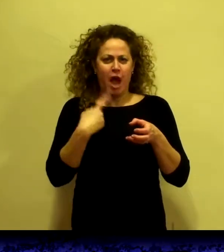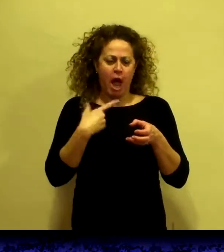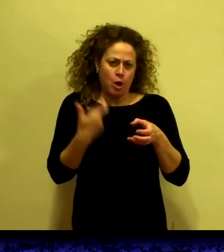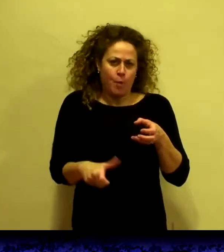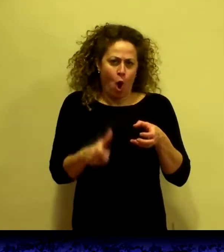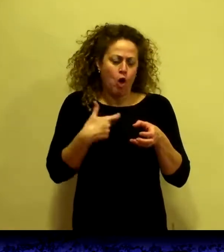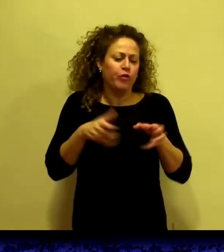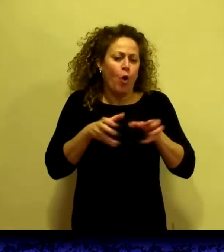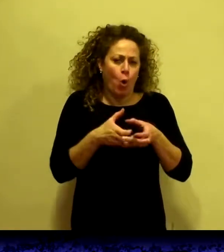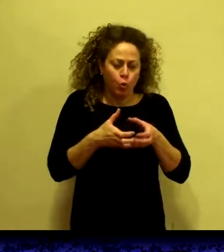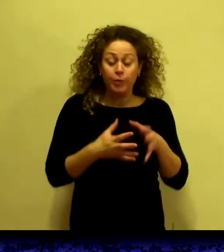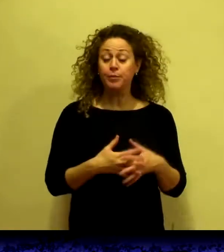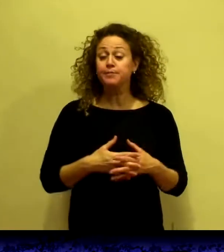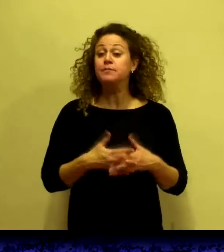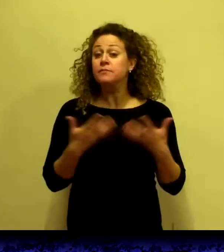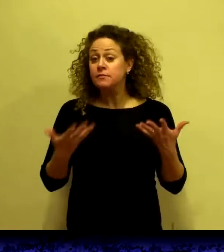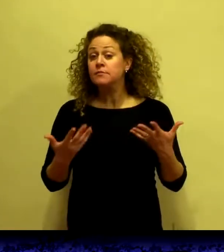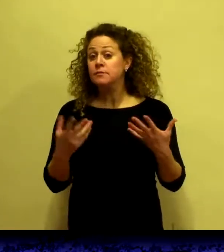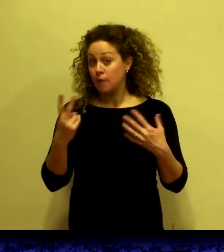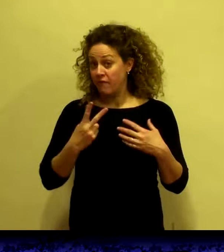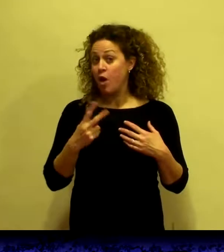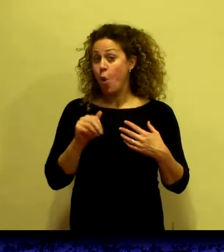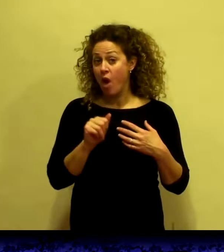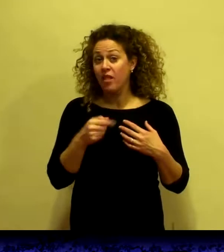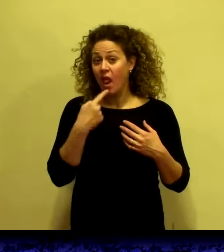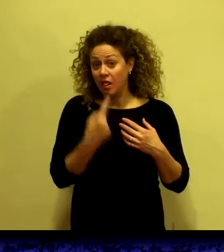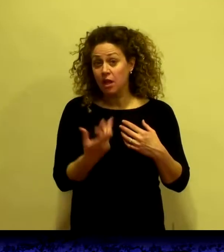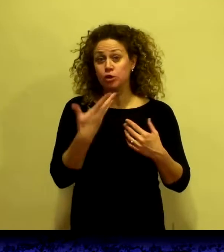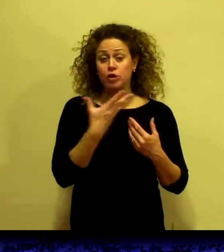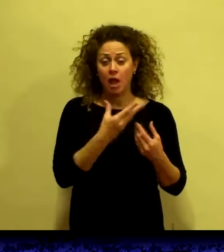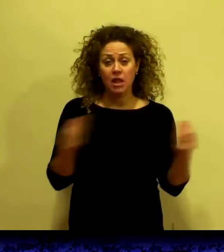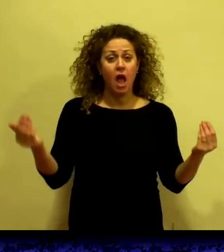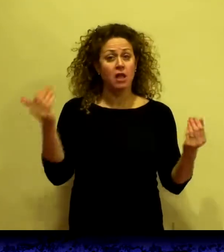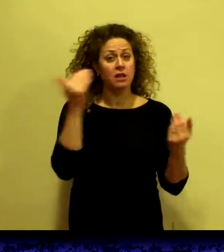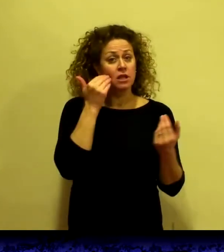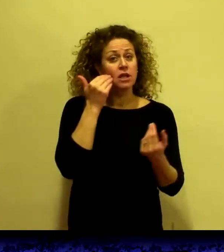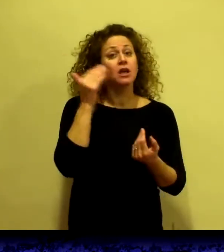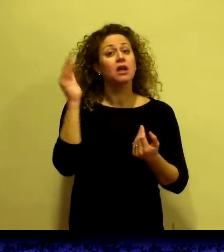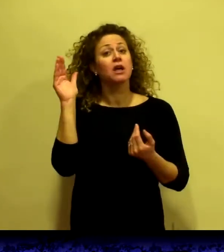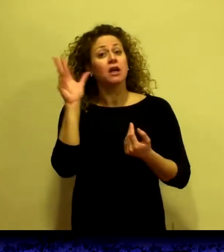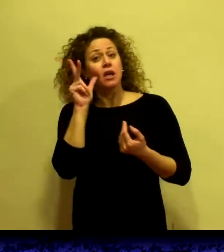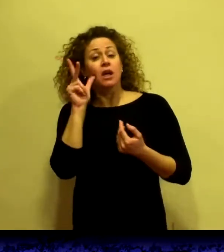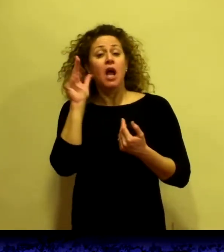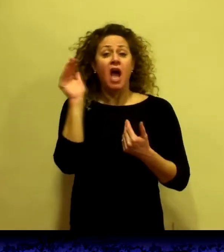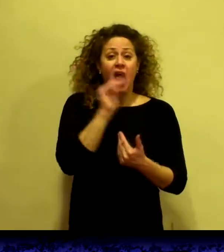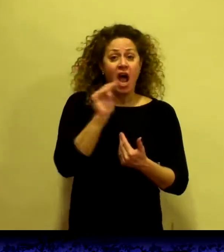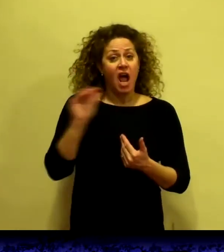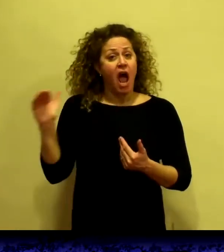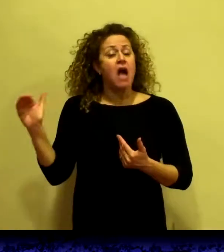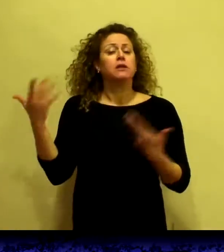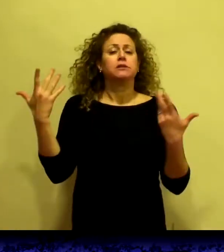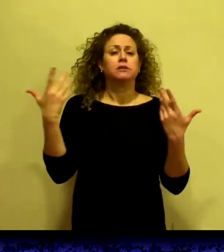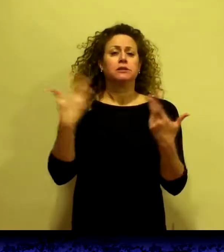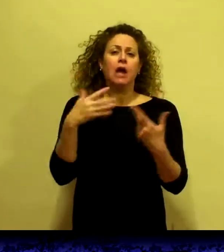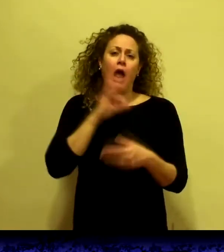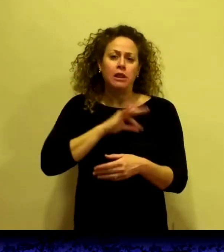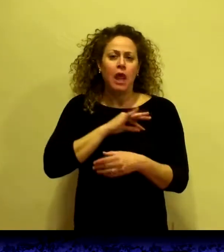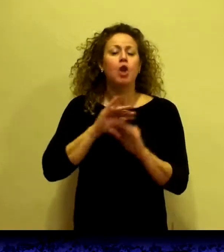ci sono un sacco di ragazzi e ragazze a cui interessa o è interessato questo